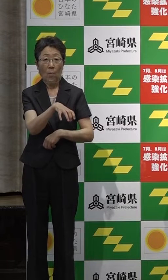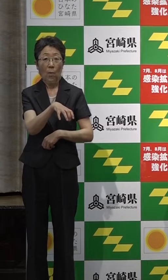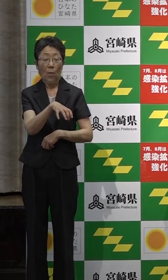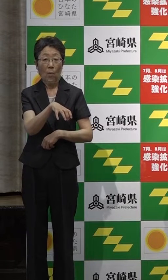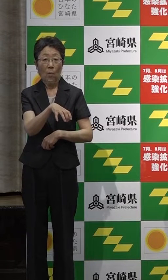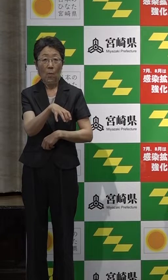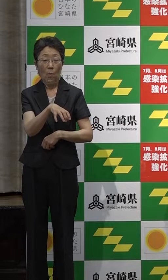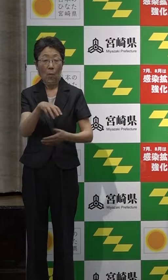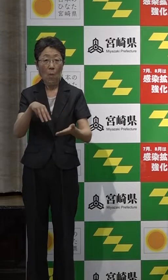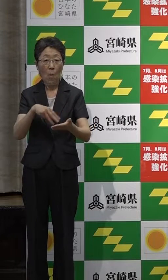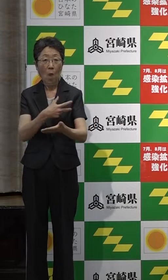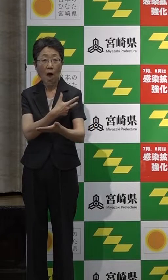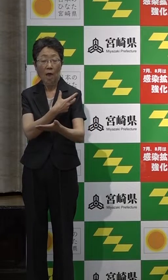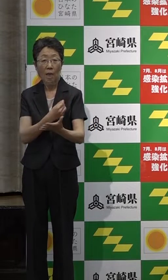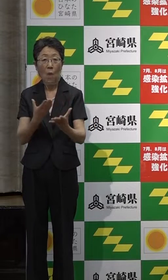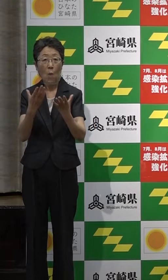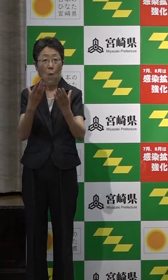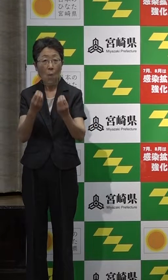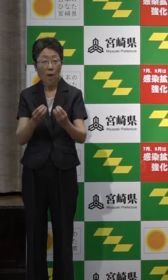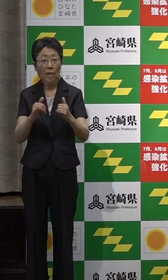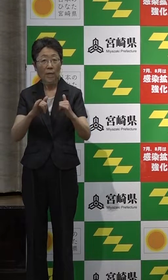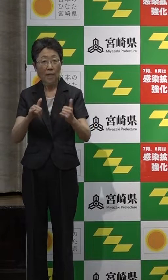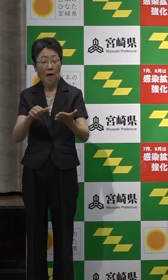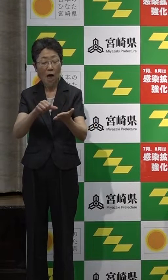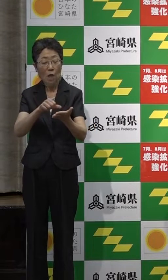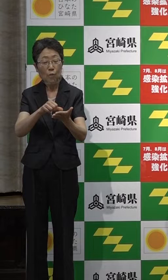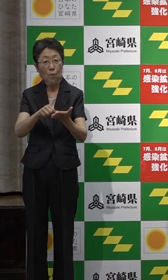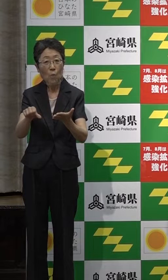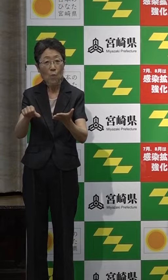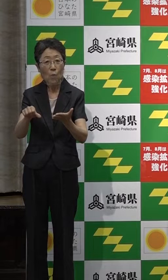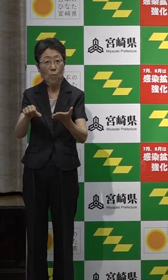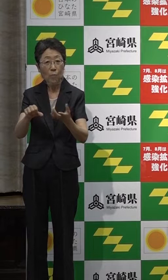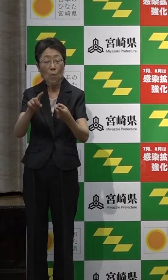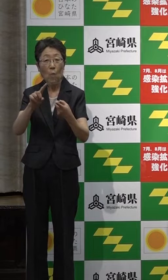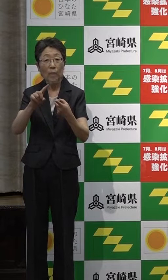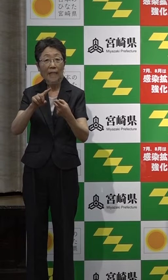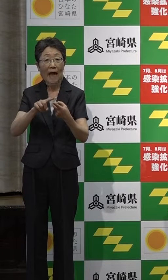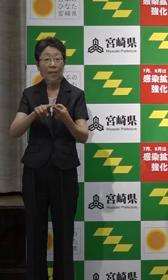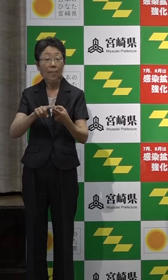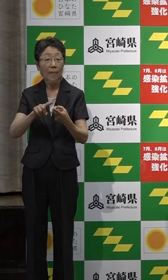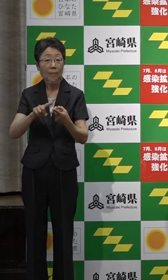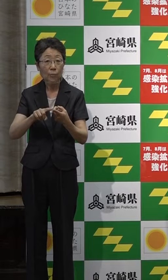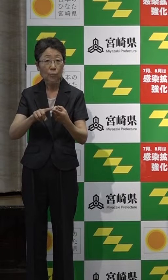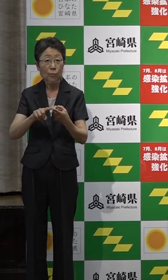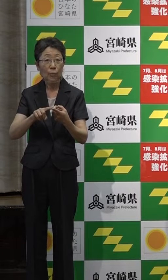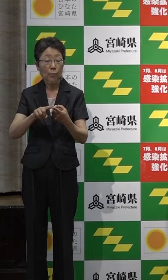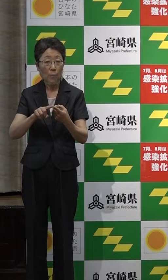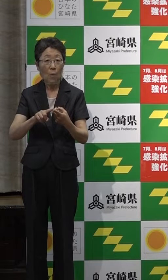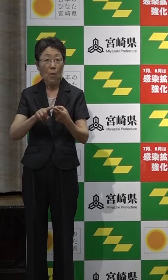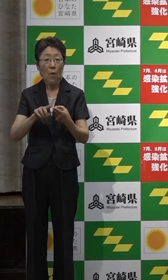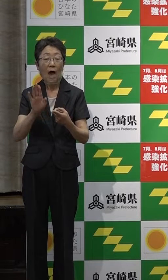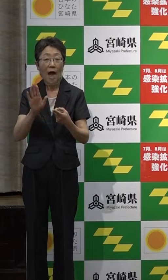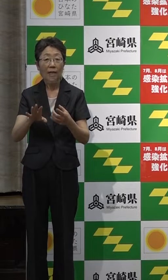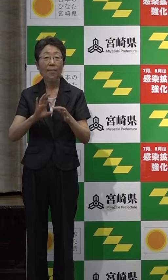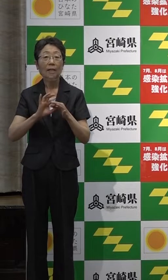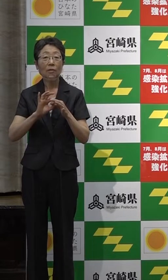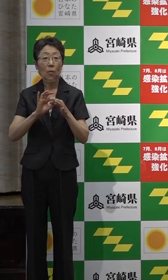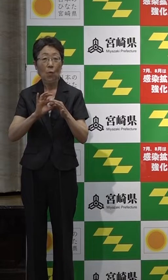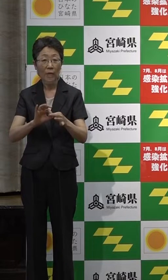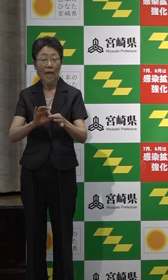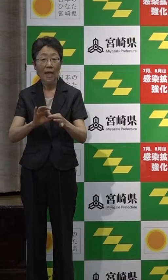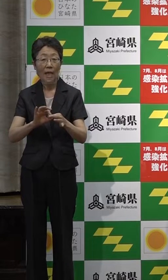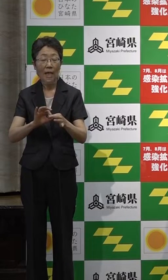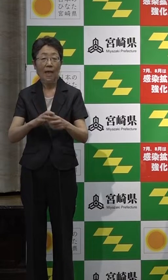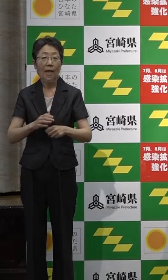ワクチン接種を終えた登録のタイミングですね、そのことがありますので、ま